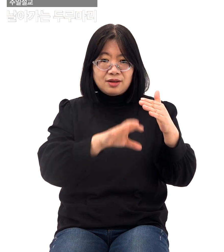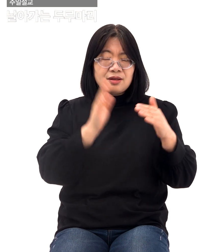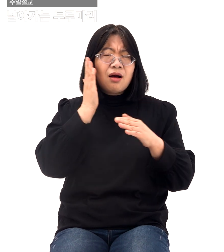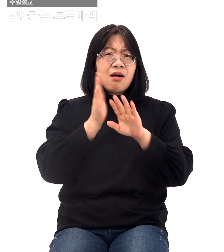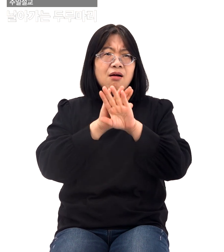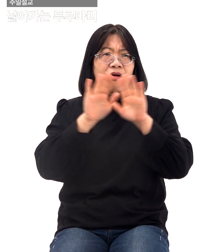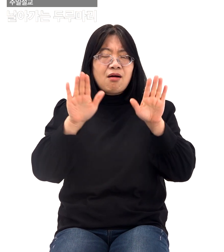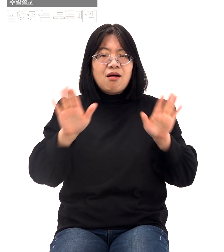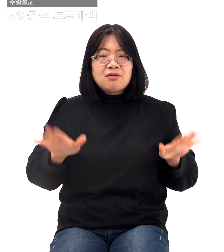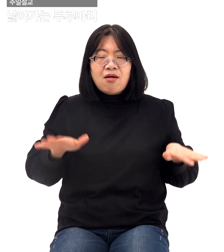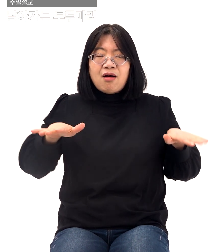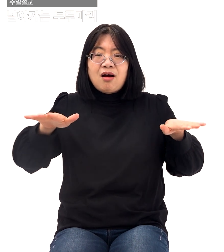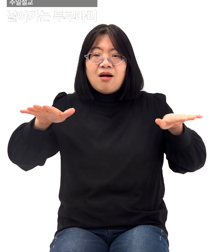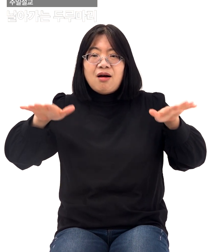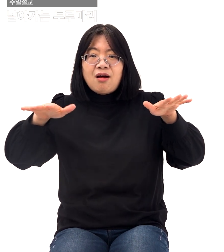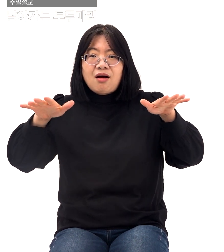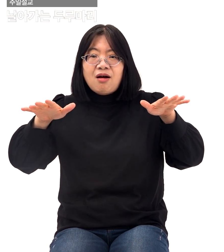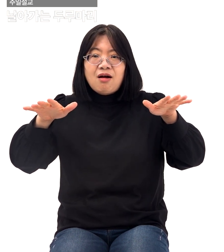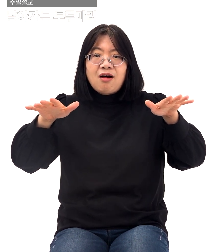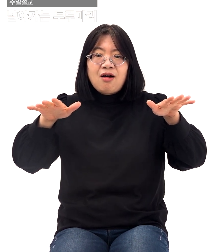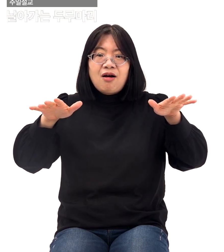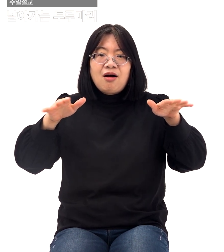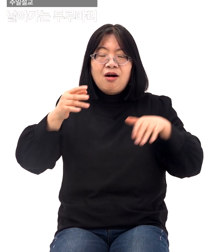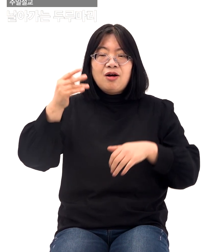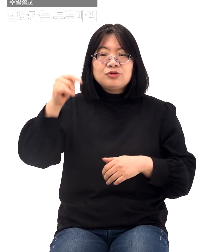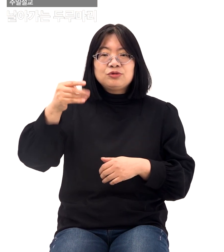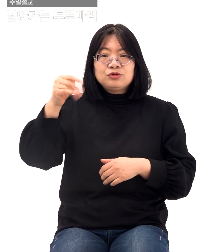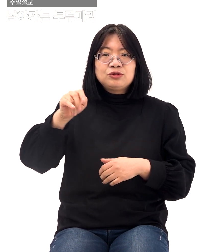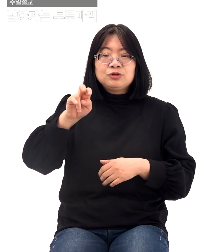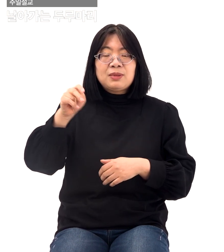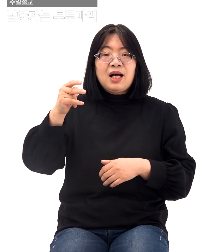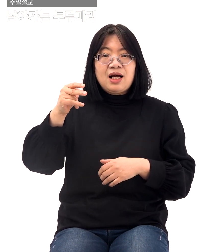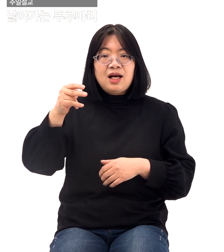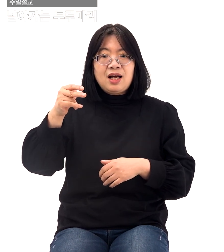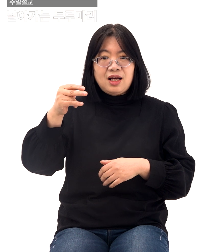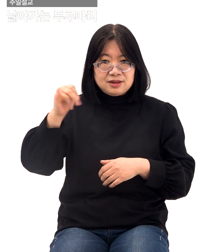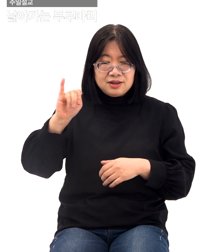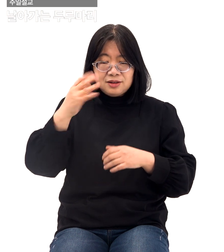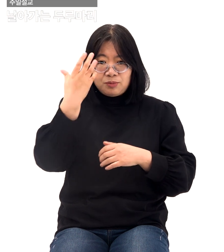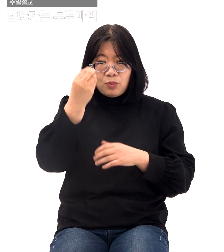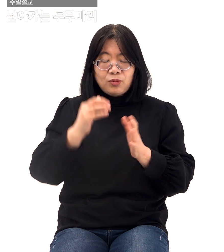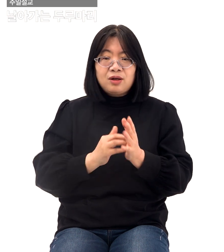하늘로 날아다니는 두루마리를 우리가 보게 됩니다. 그리고 이제